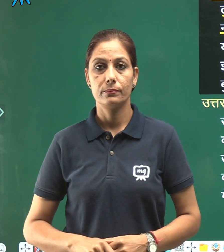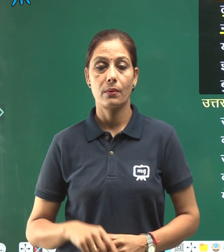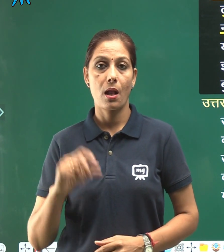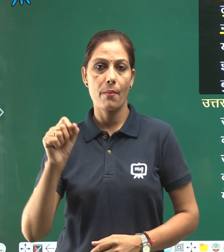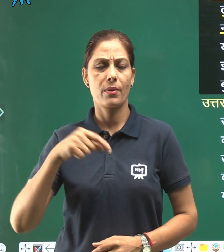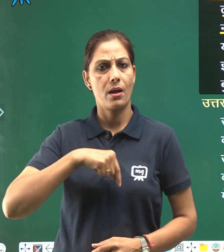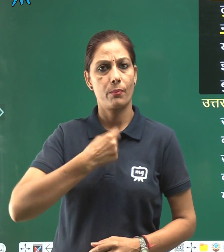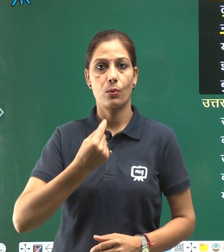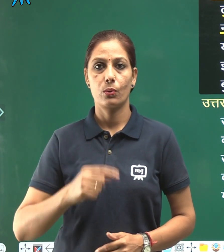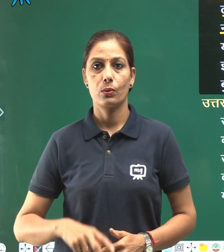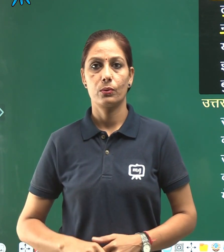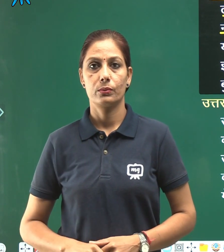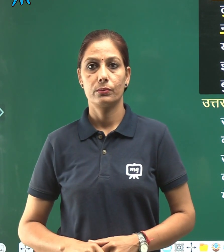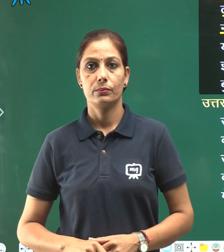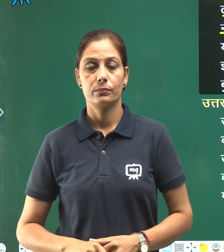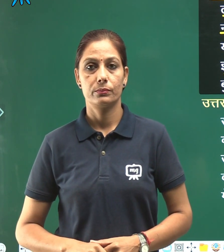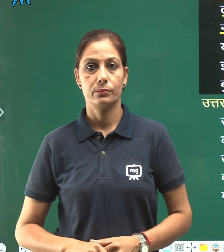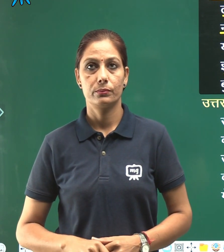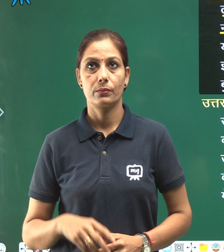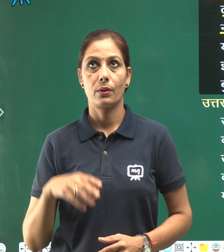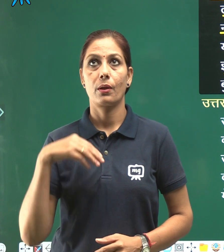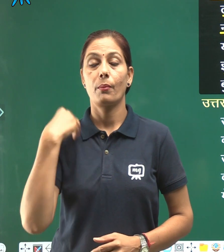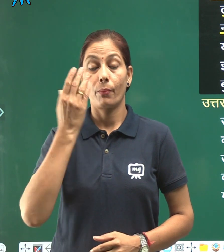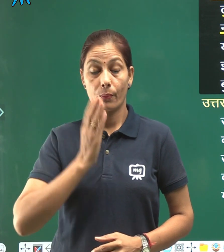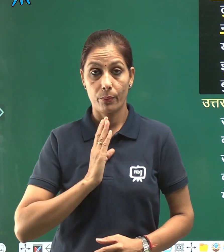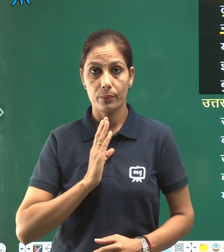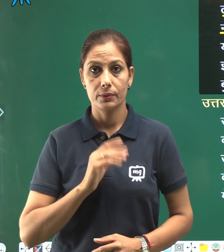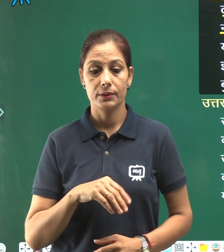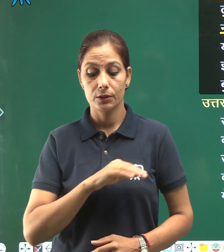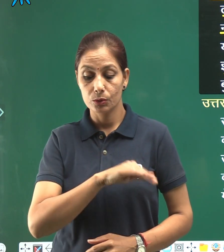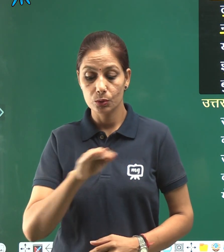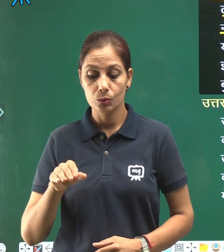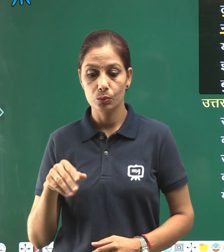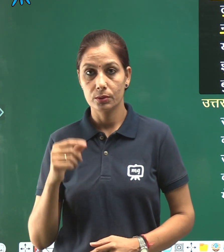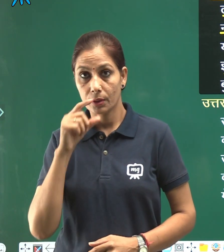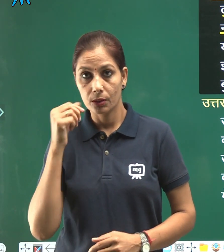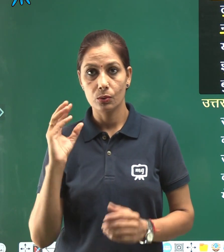अपने आप को इंद्र सेना कहकर